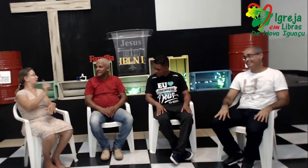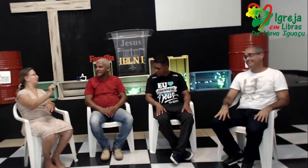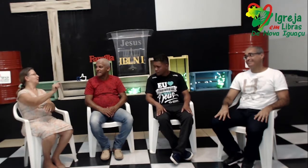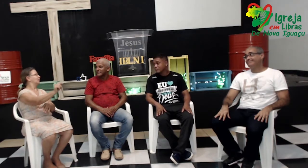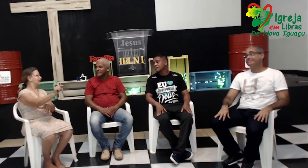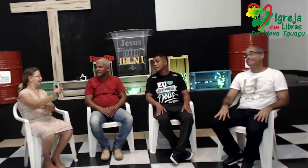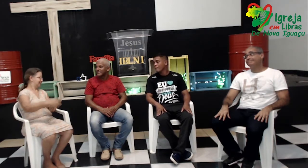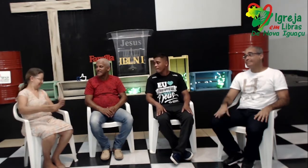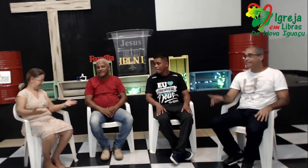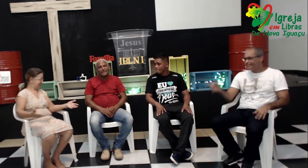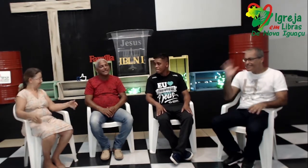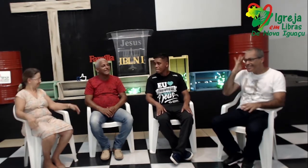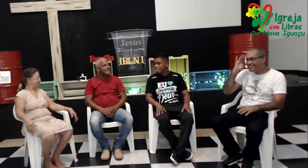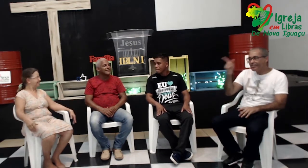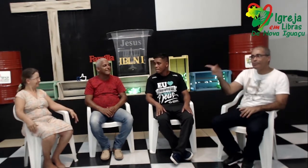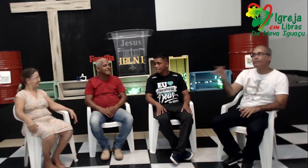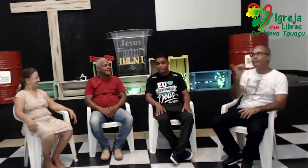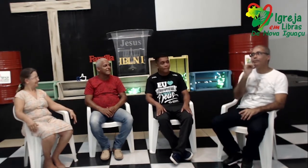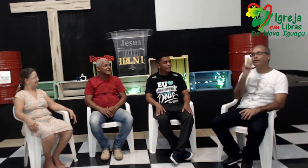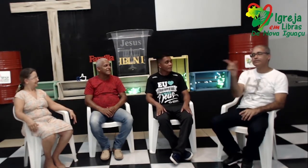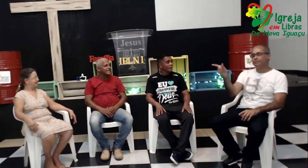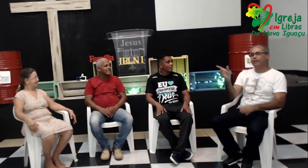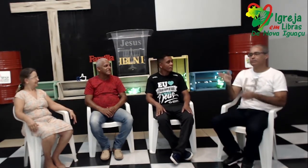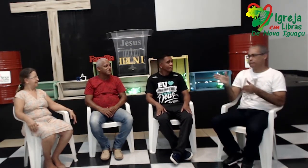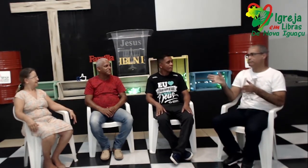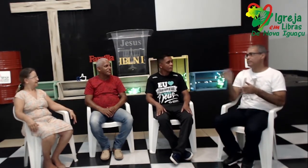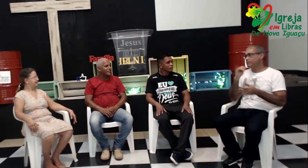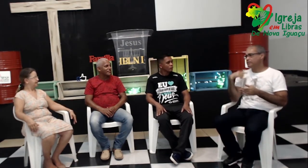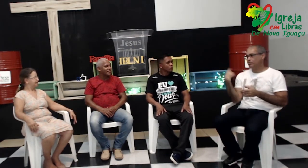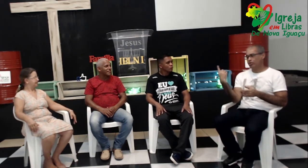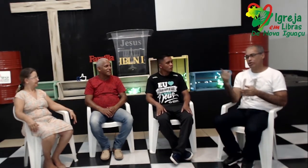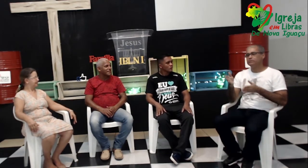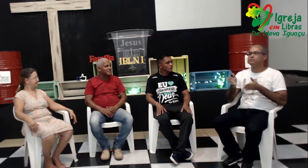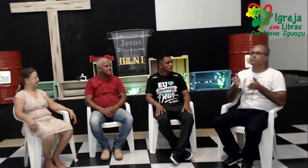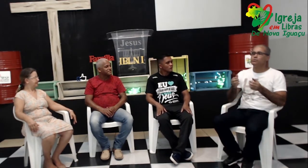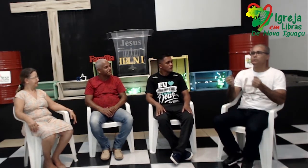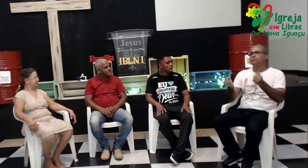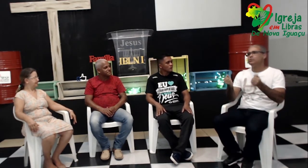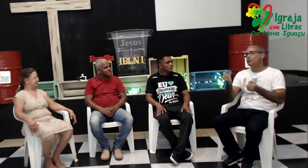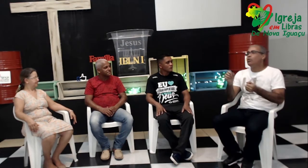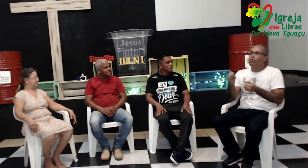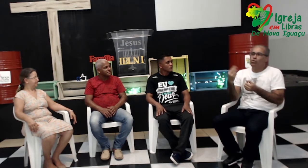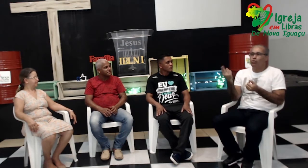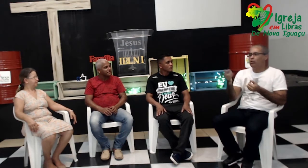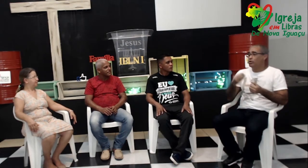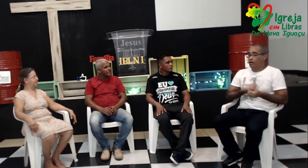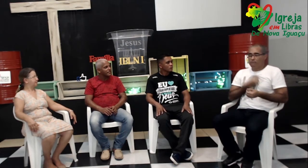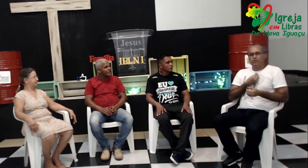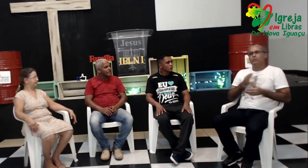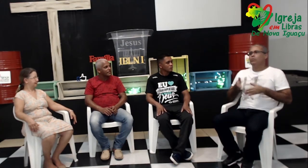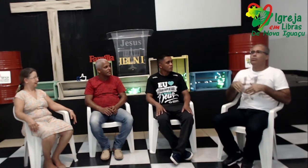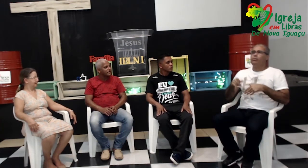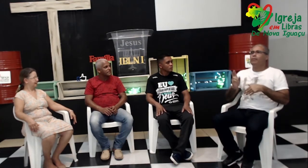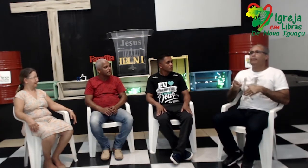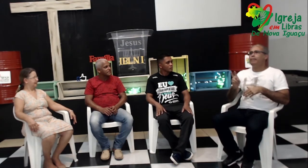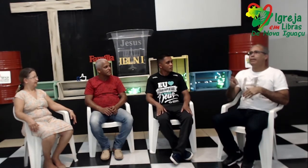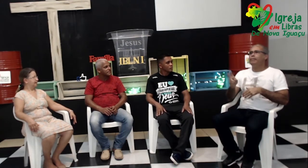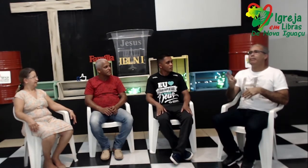outro caminho, né? Porque eu não sabia o que ia acontecer. Então, mas vamos supor que nós estejamos na nossa